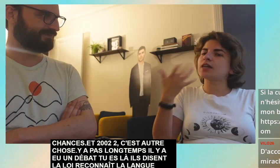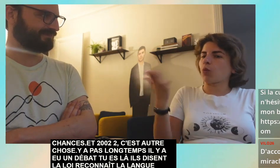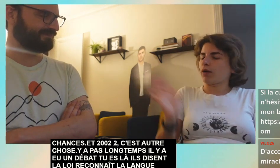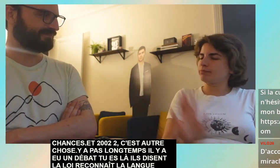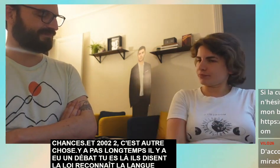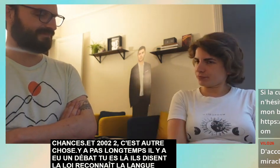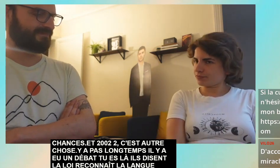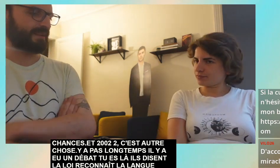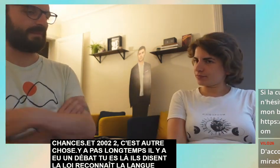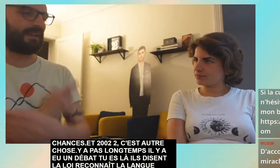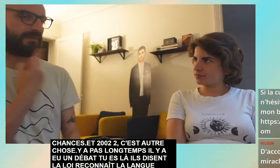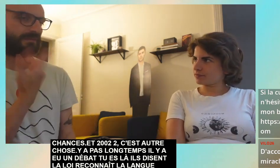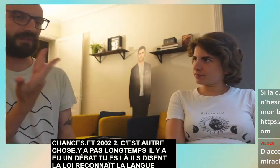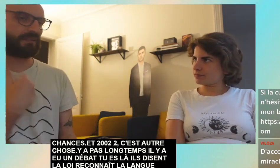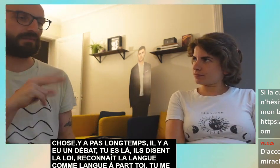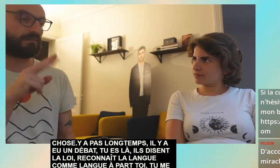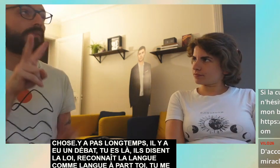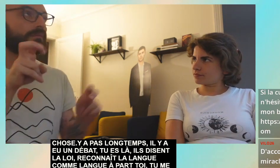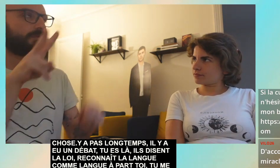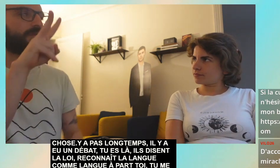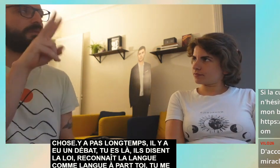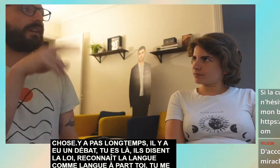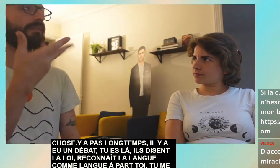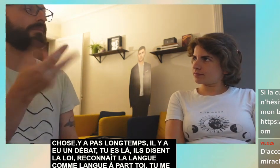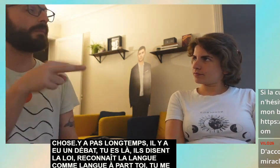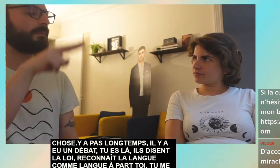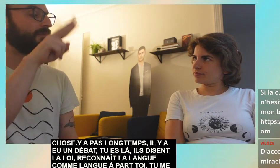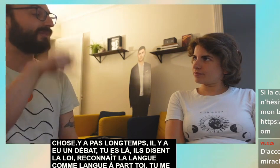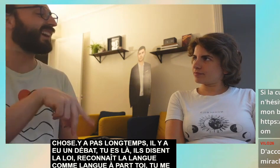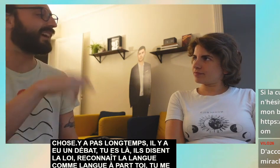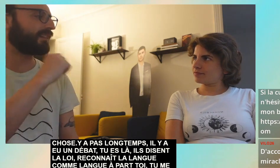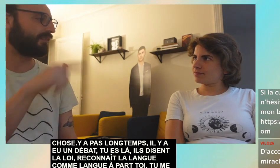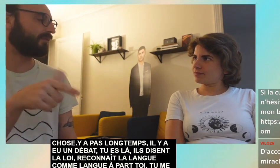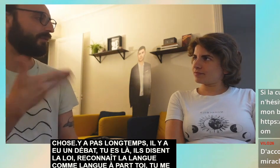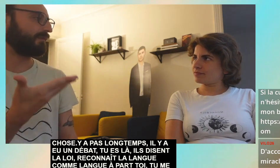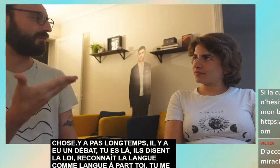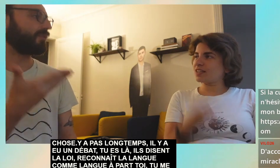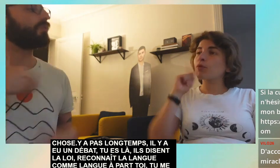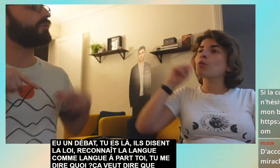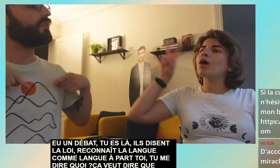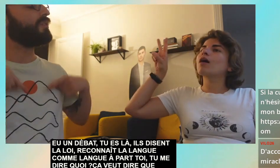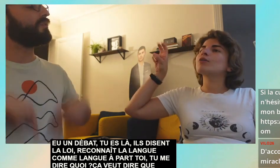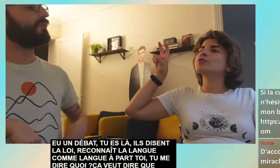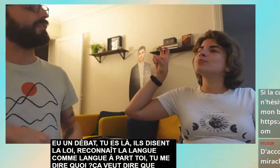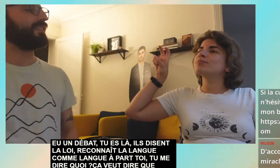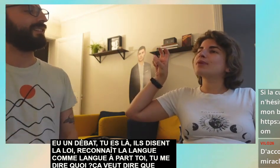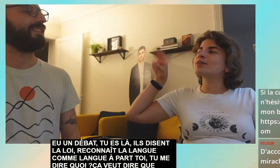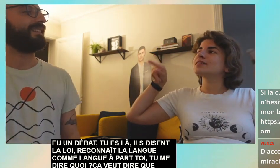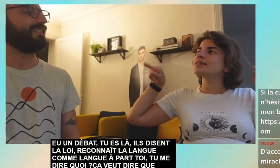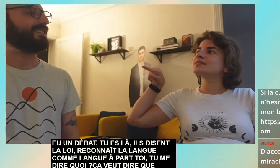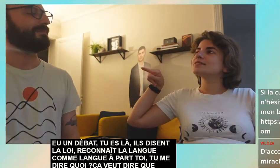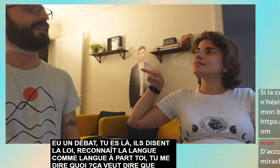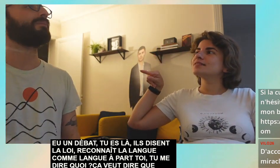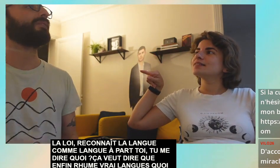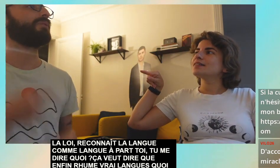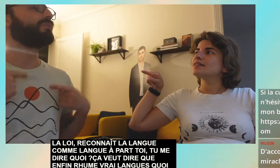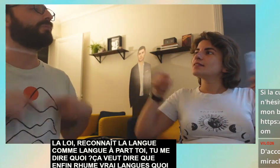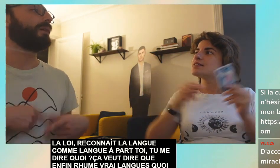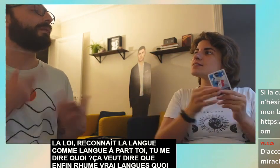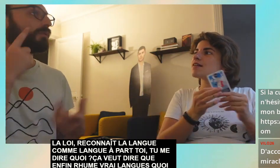quoi? Bah, ça veut dire que enfin, même pas une vraie langue, quoi. Et Genre pourquoi entre parenthèses? Mais non, enfin, le goût, bah, parce que